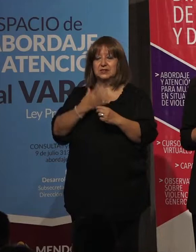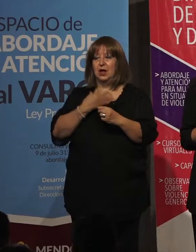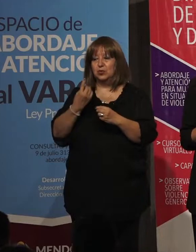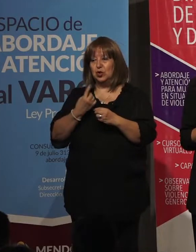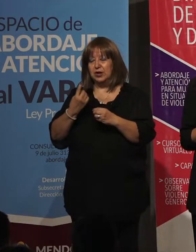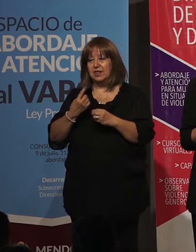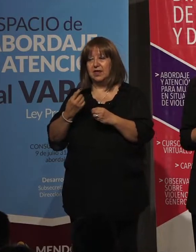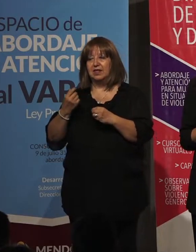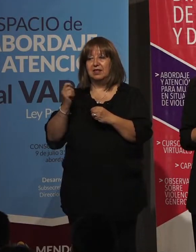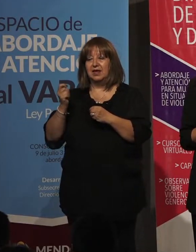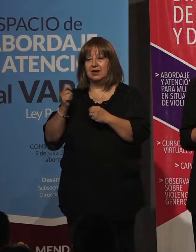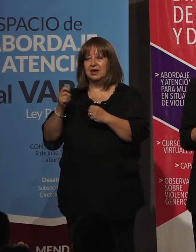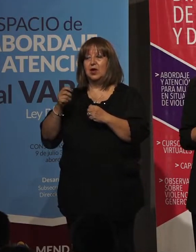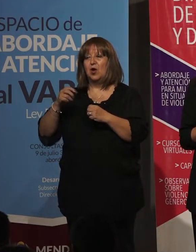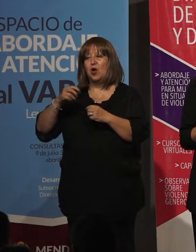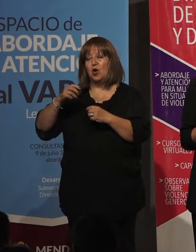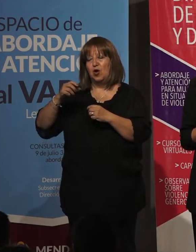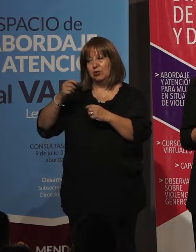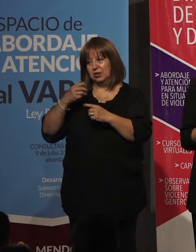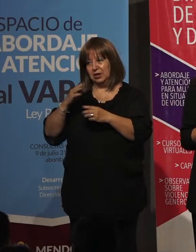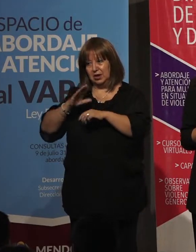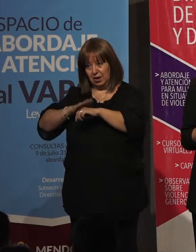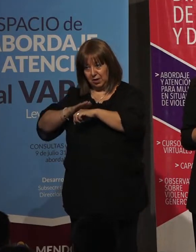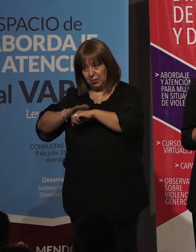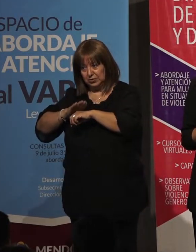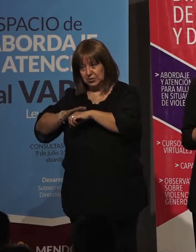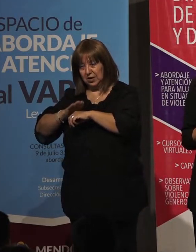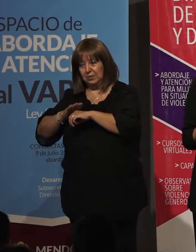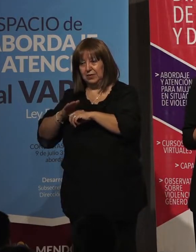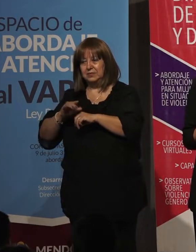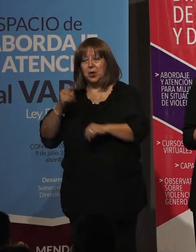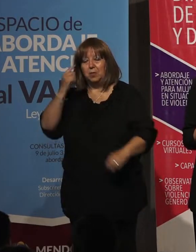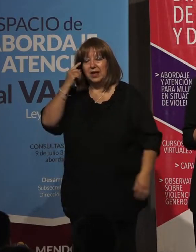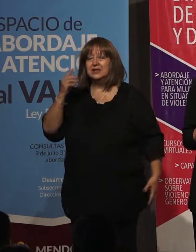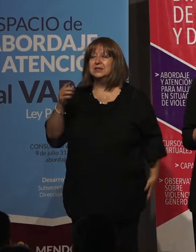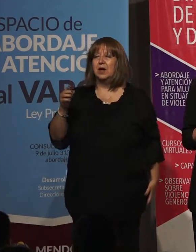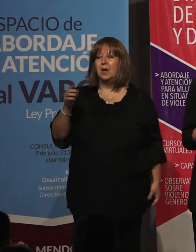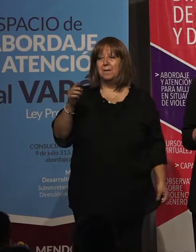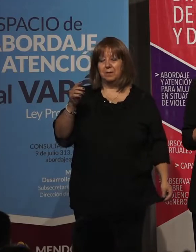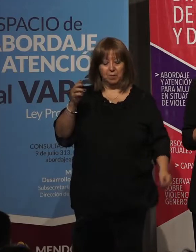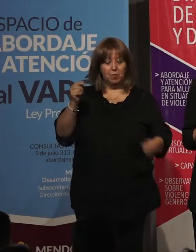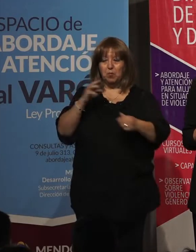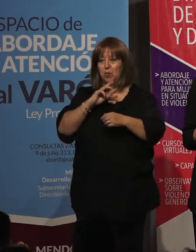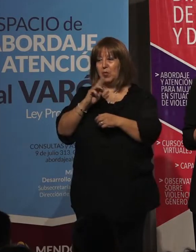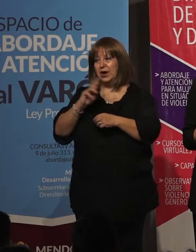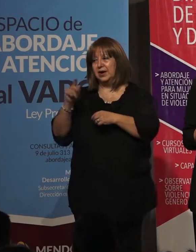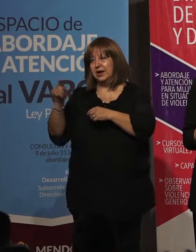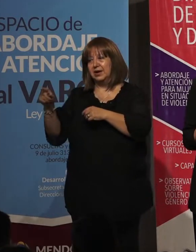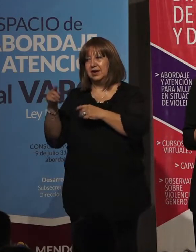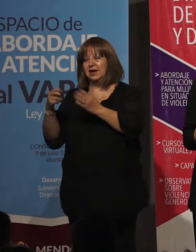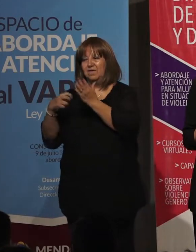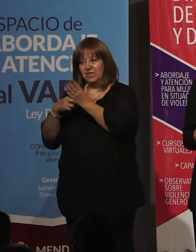dice autoridad competente, en realidad entiendo que hace una situación de violencia.